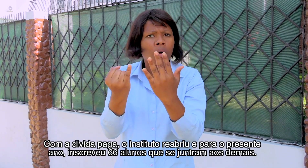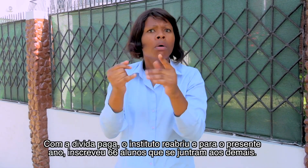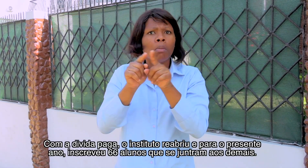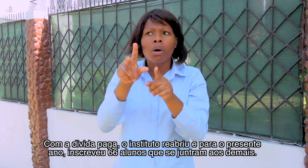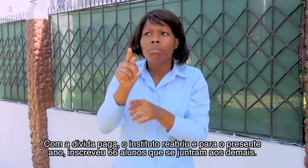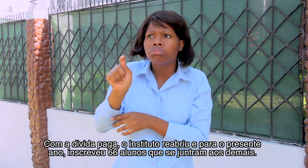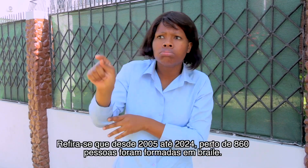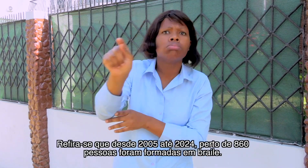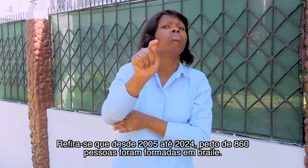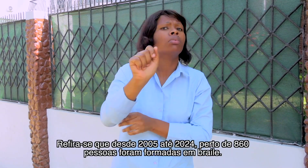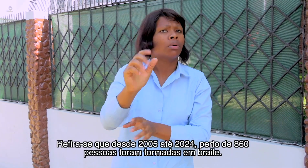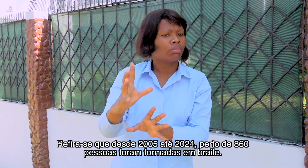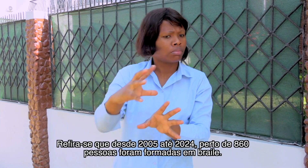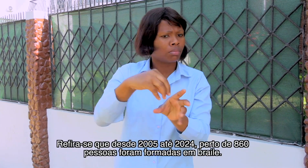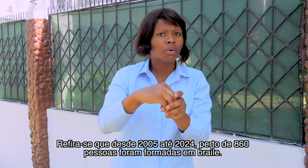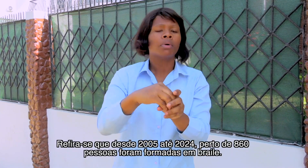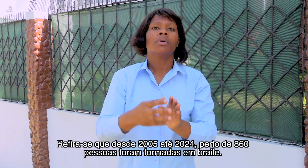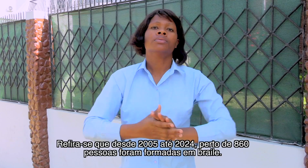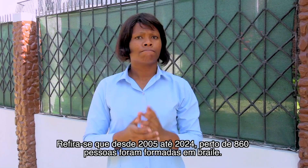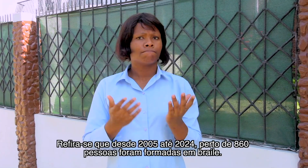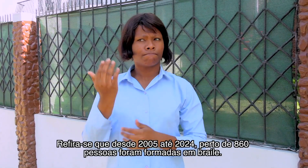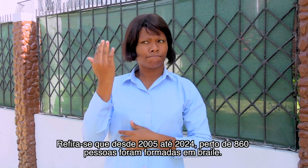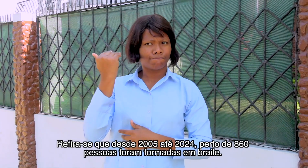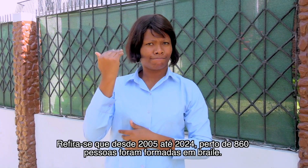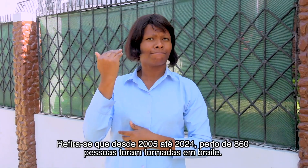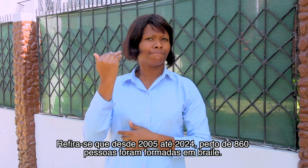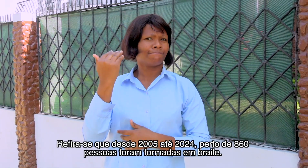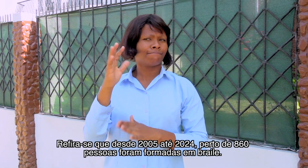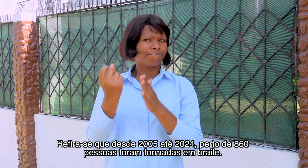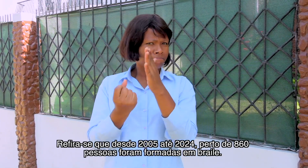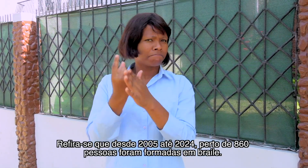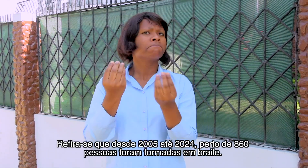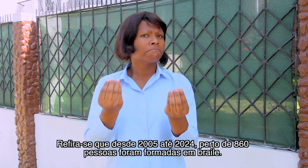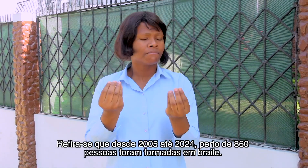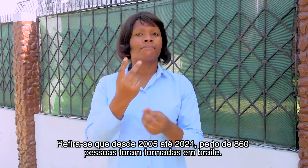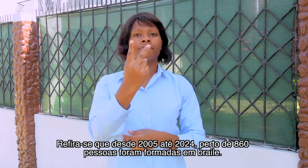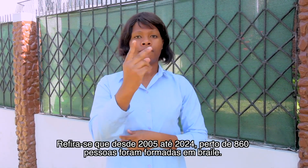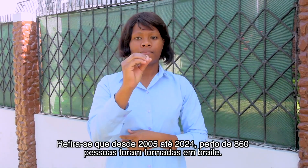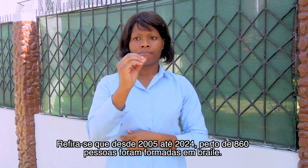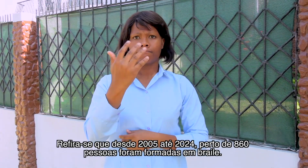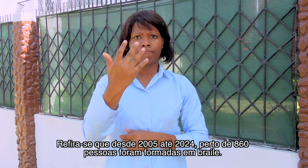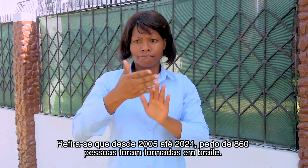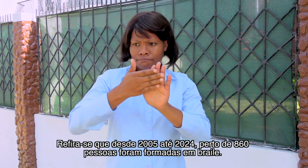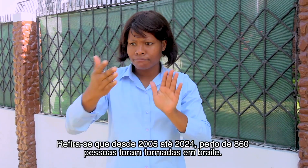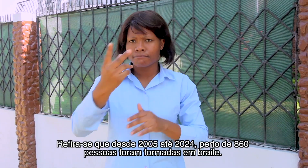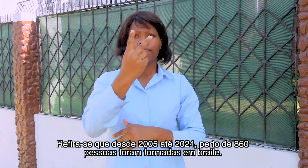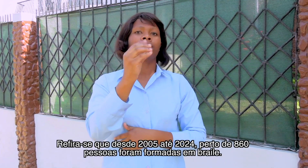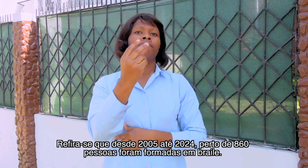demais refira-se refira que desde 2005 a 2024 perto de 860 pessoas foram